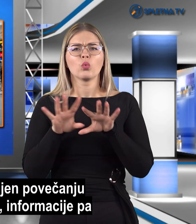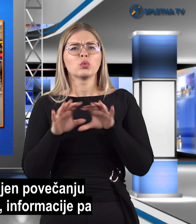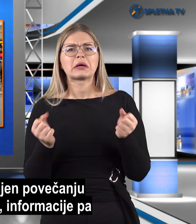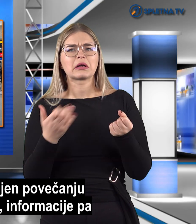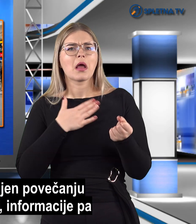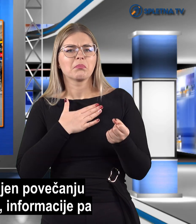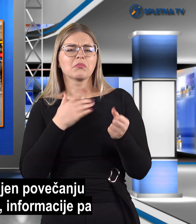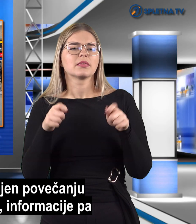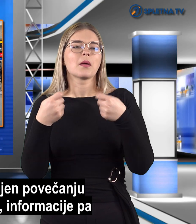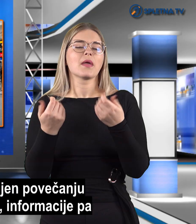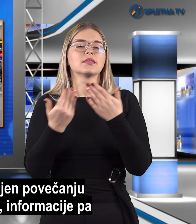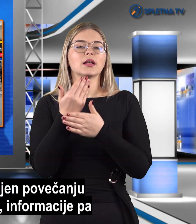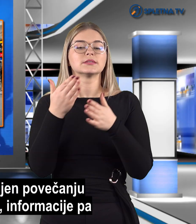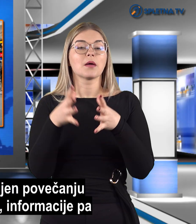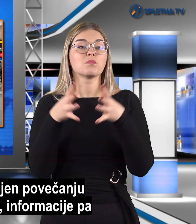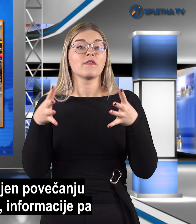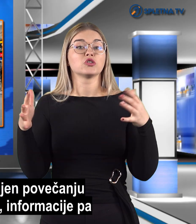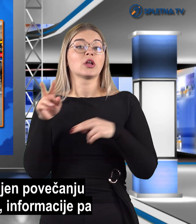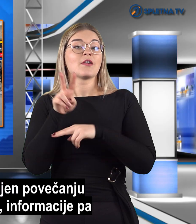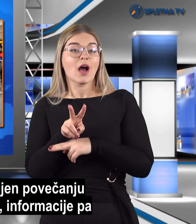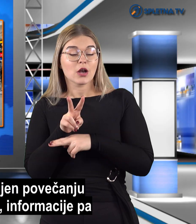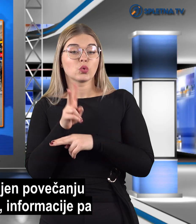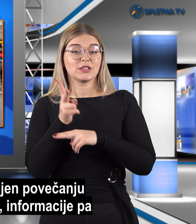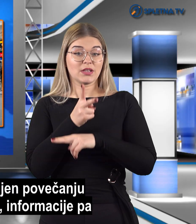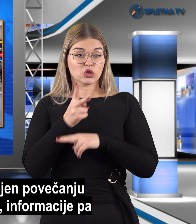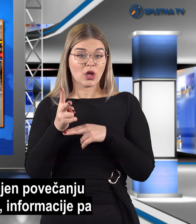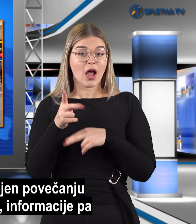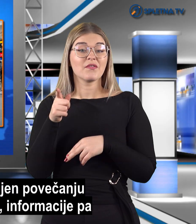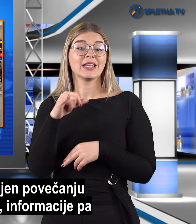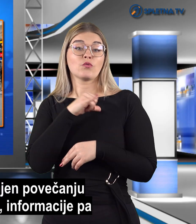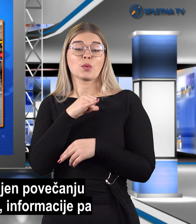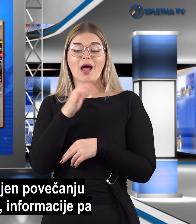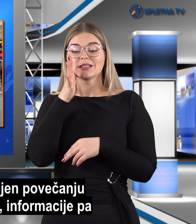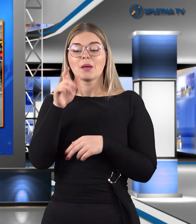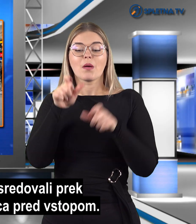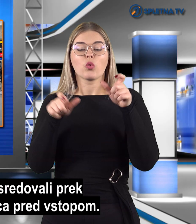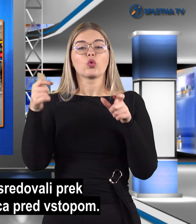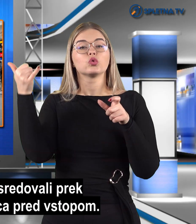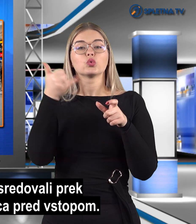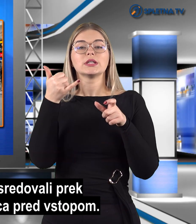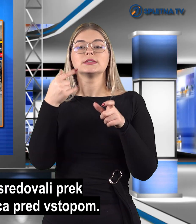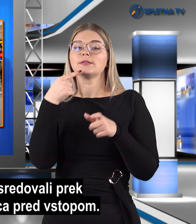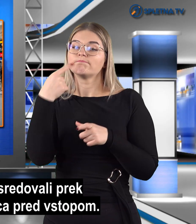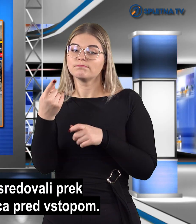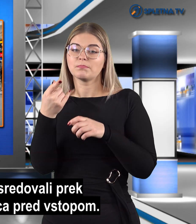Ukrep je namenjen povečanju varnosti v državi, informacije pa bodo turisti posredovali prek posebnega obrazca pred